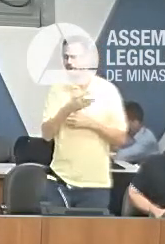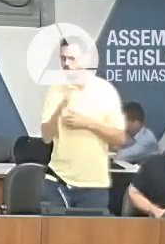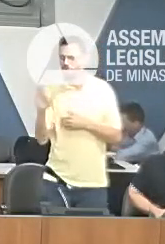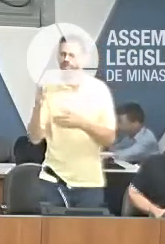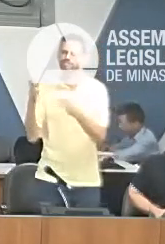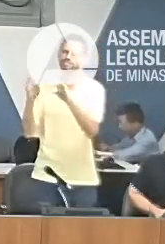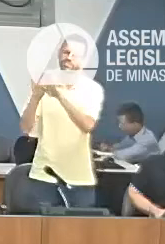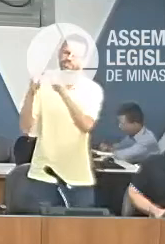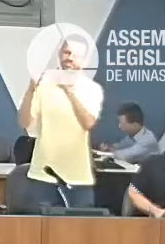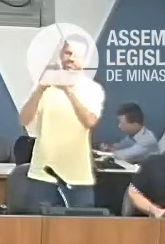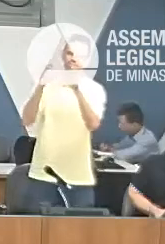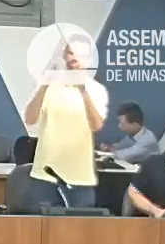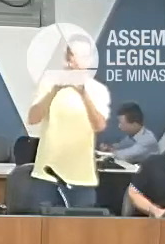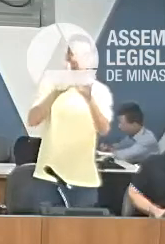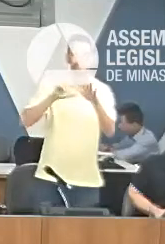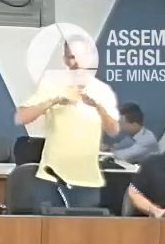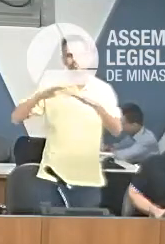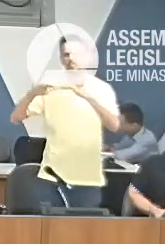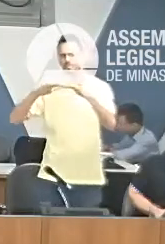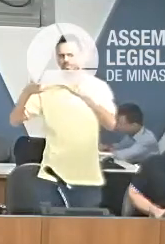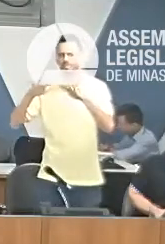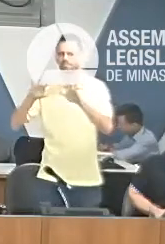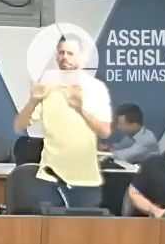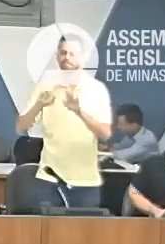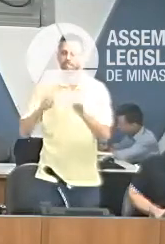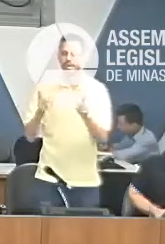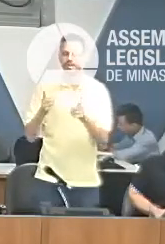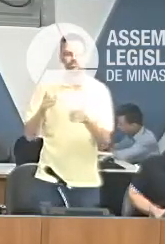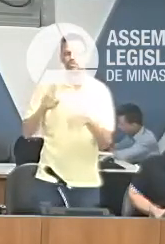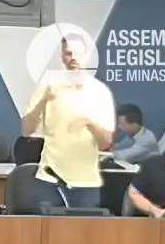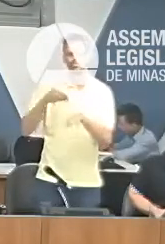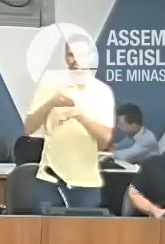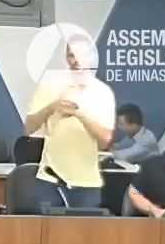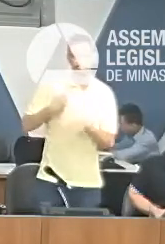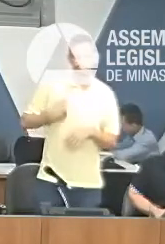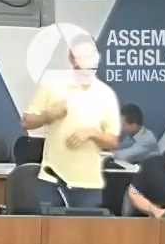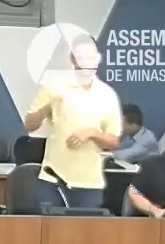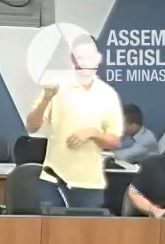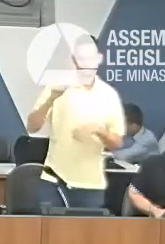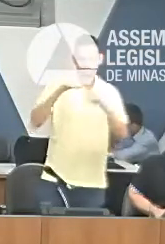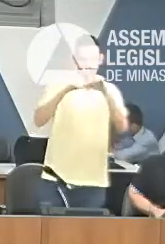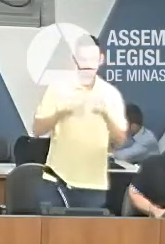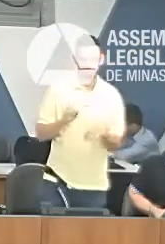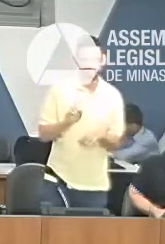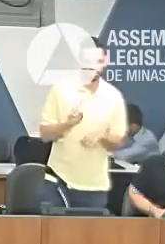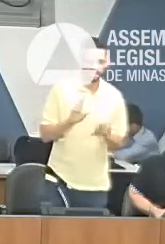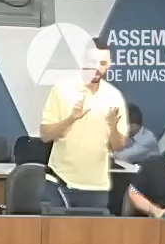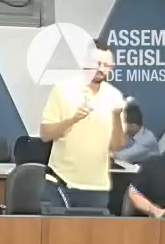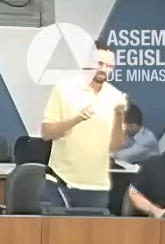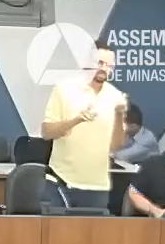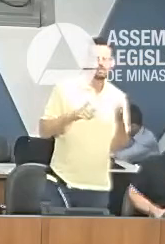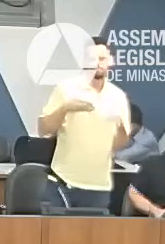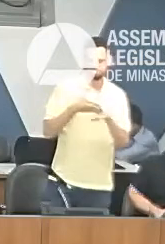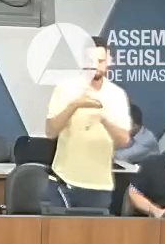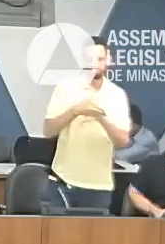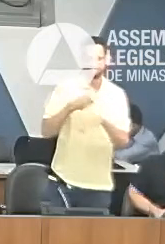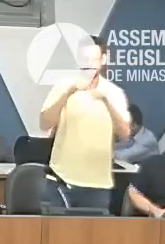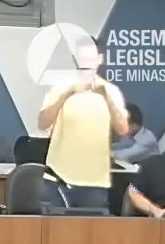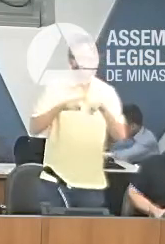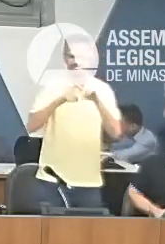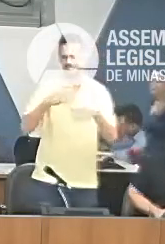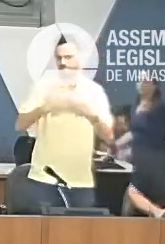associações de surdos algumas não têm muita movimentação não tem muitos campeonatos